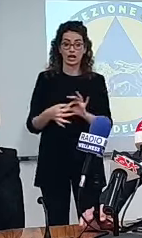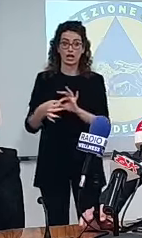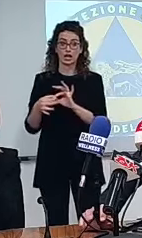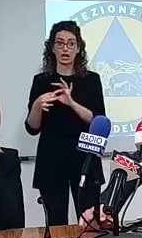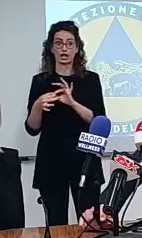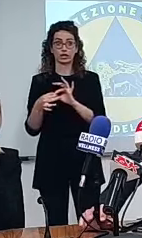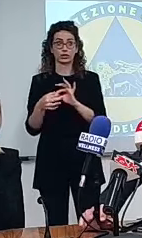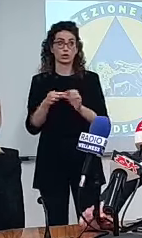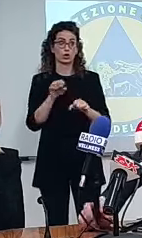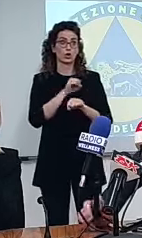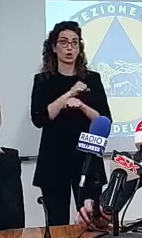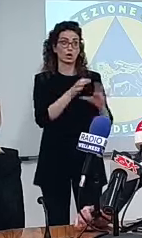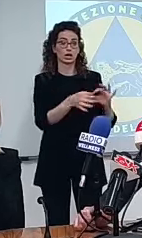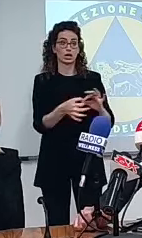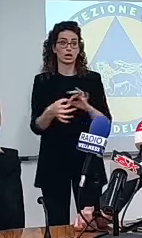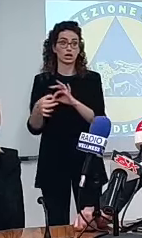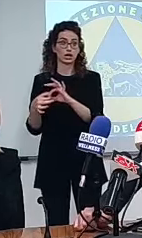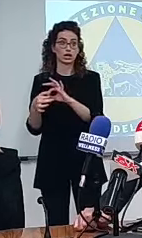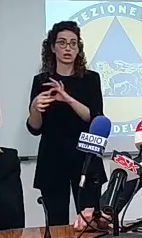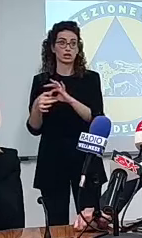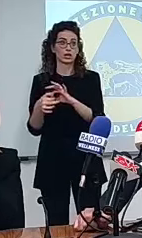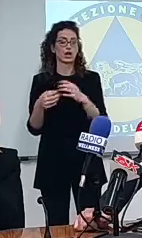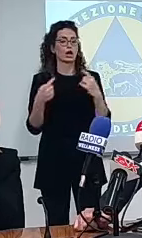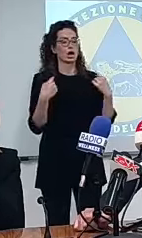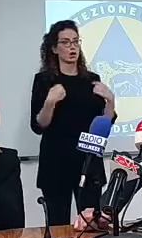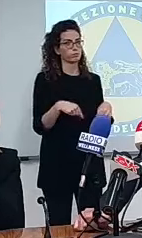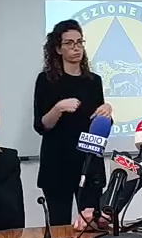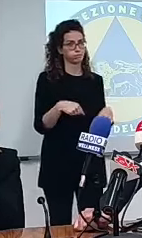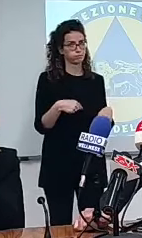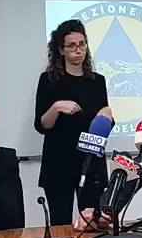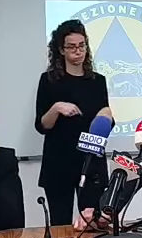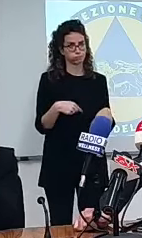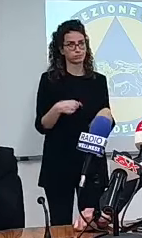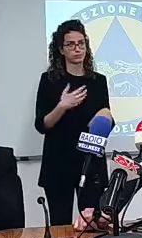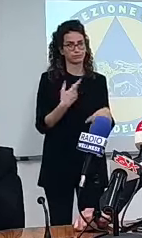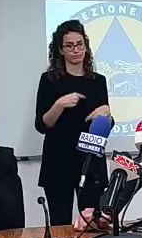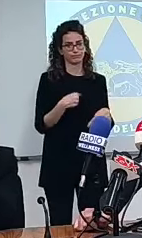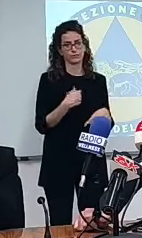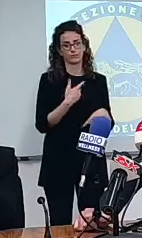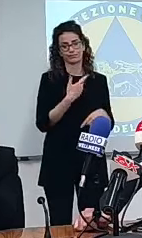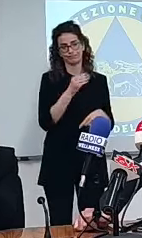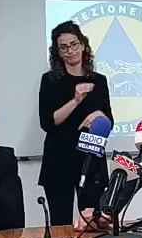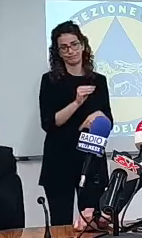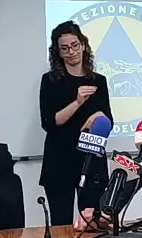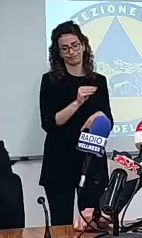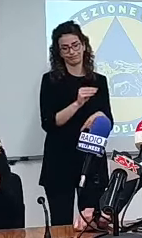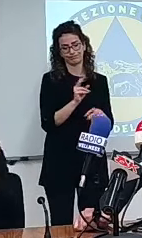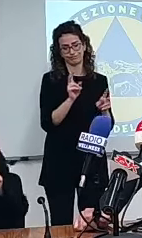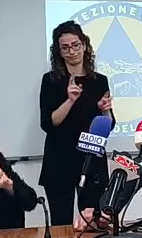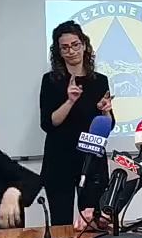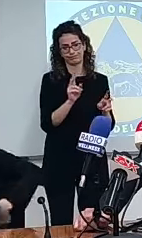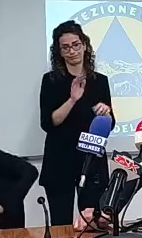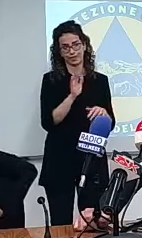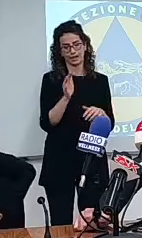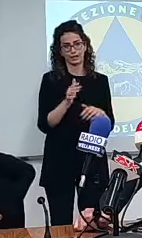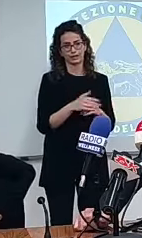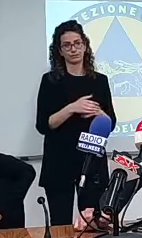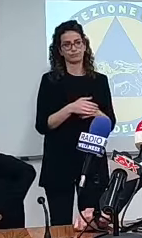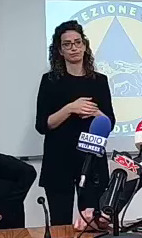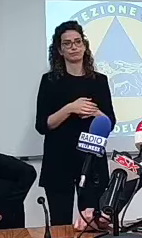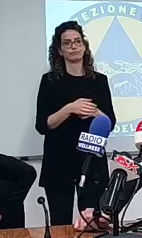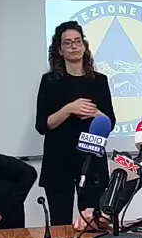si trascina l'apertura. Allora, visto che ci ha preso questo punto, un'altra questione, l'Eguleia,